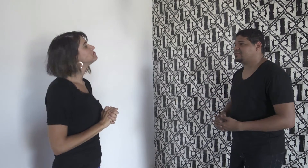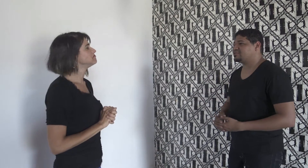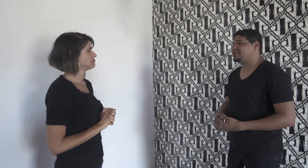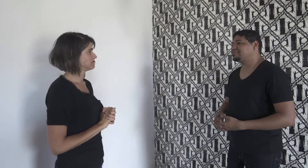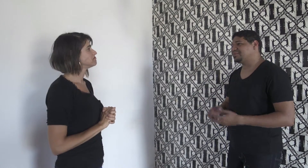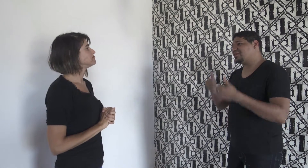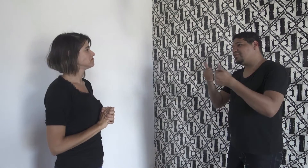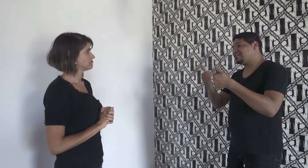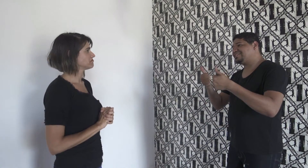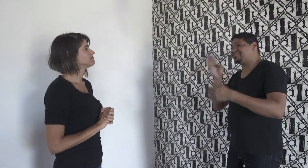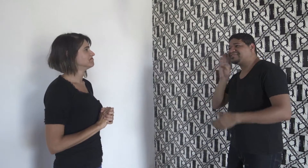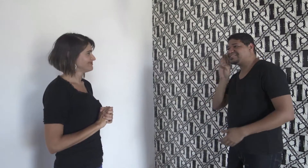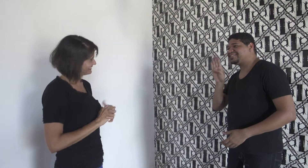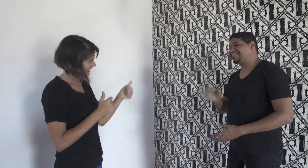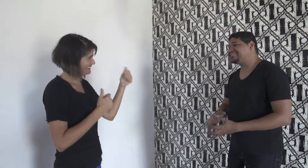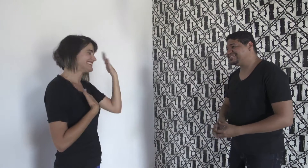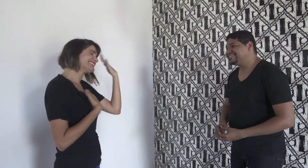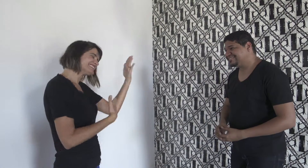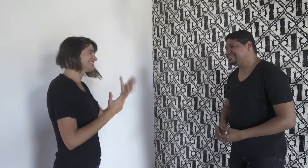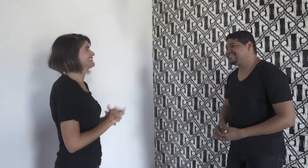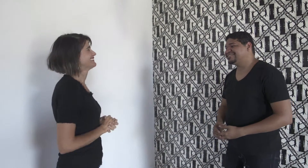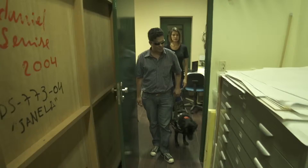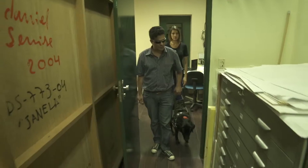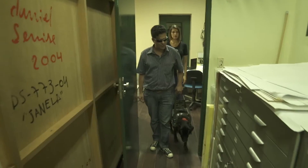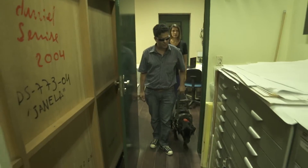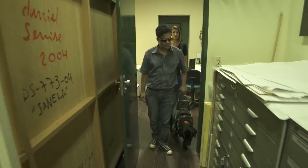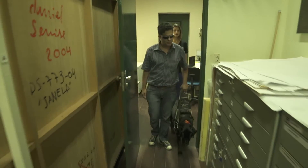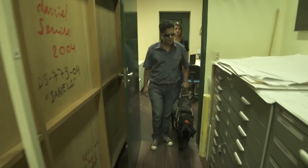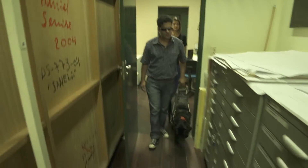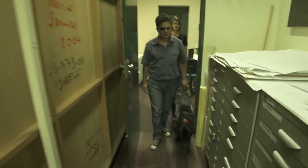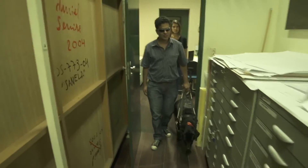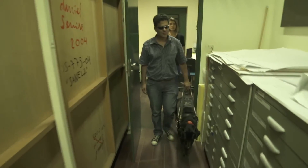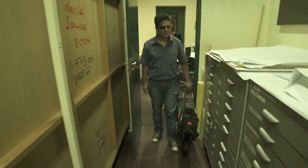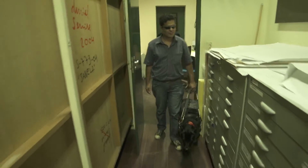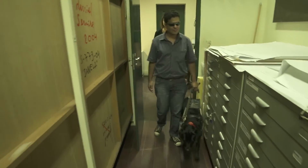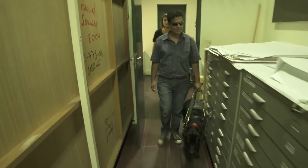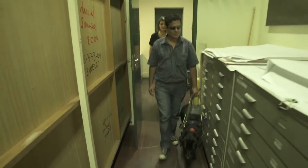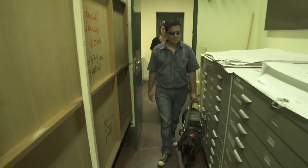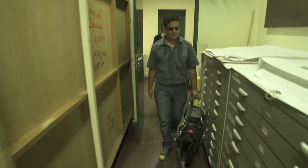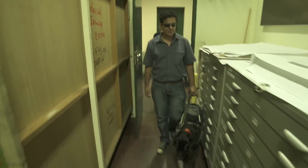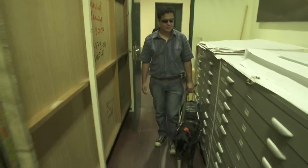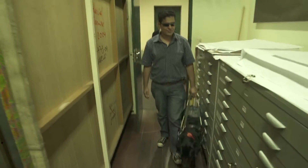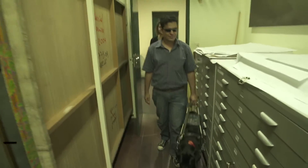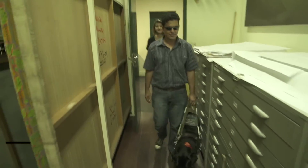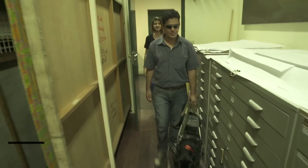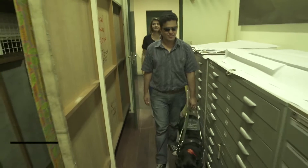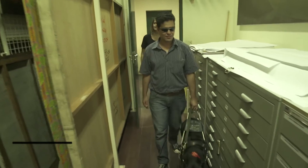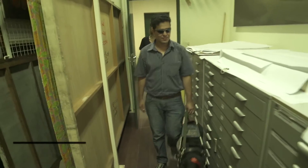visual Ok Carol Legal Eles sorriem No acervo interno do mamã Milton caminha no corredor estreito